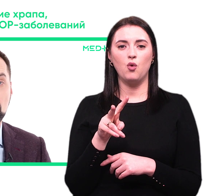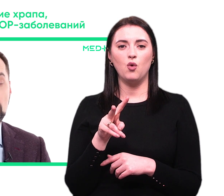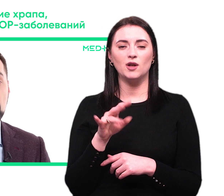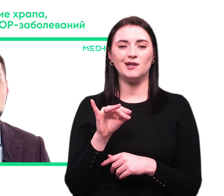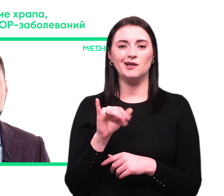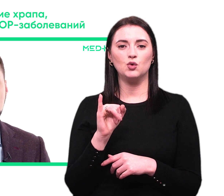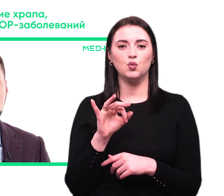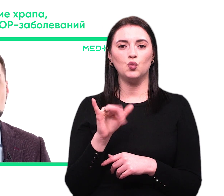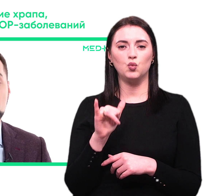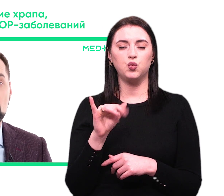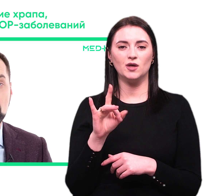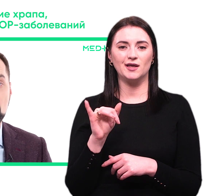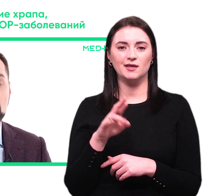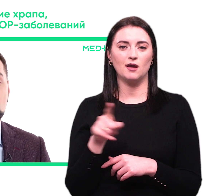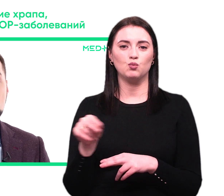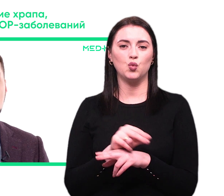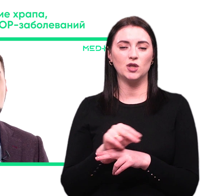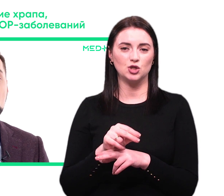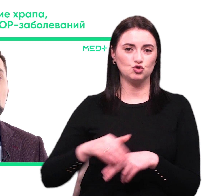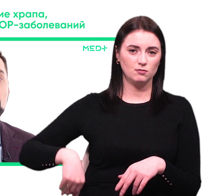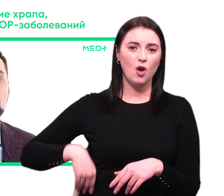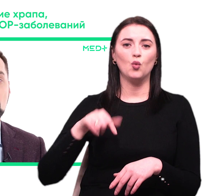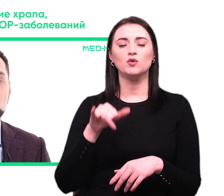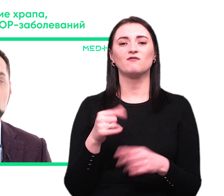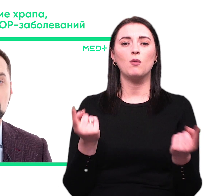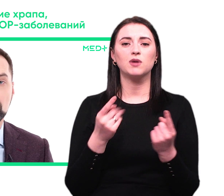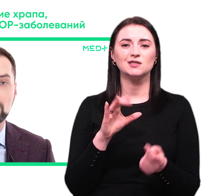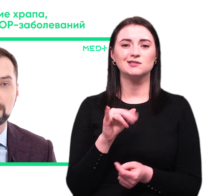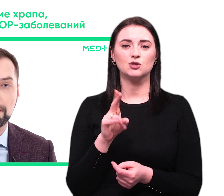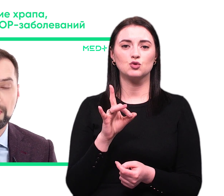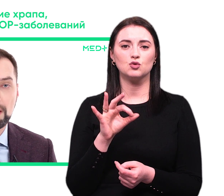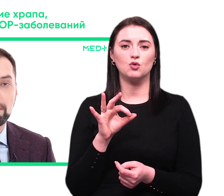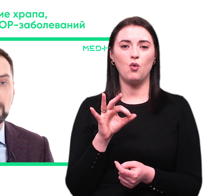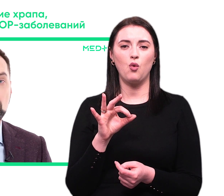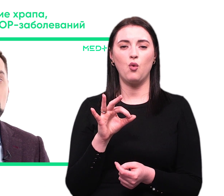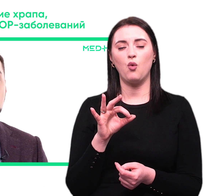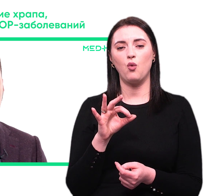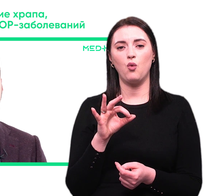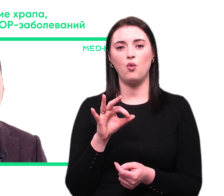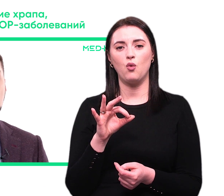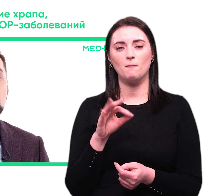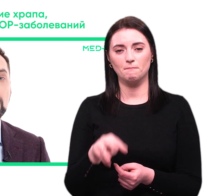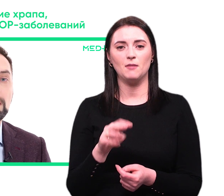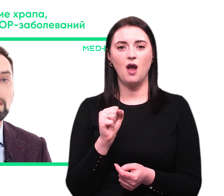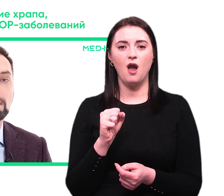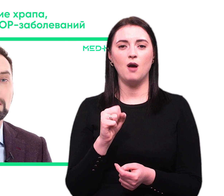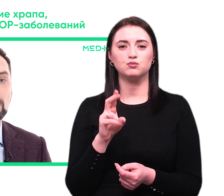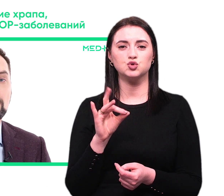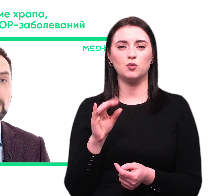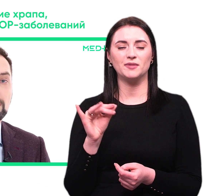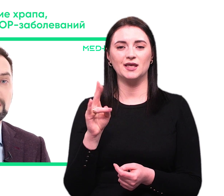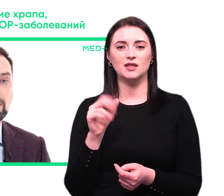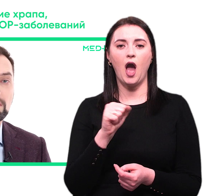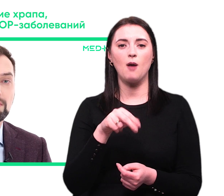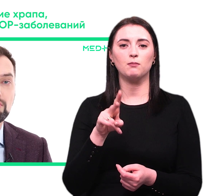у уролога, ему лечат полиурию, а на самом деле у него банально синдром обструктивного апноэ сна. Поэтому обращайте внимание, и я